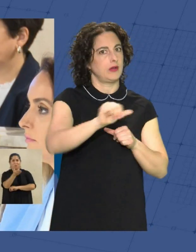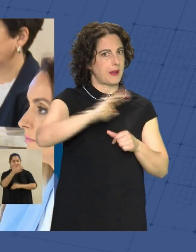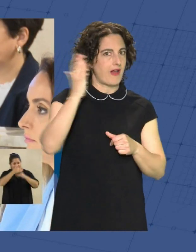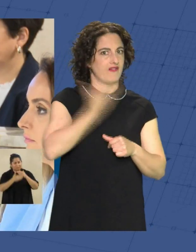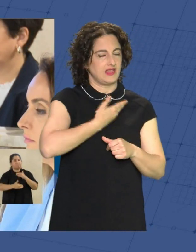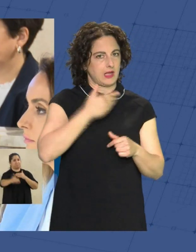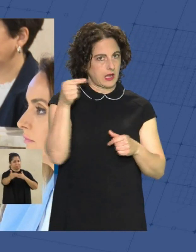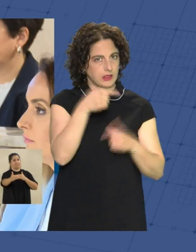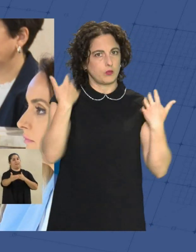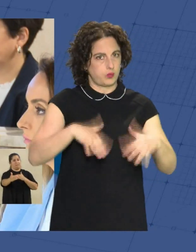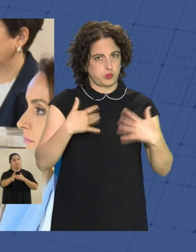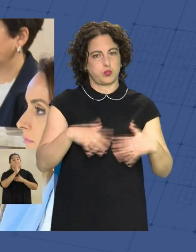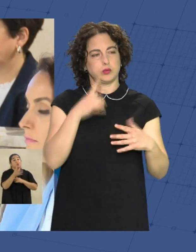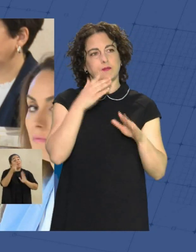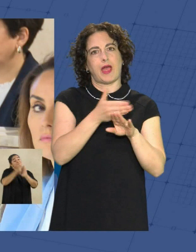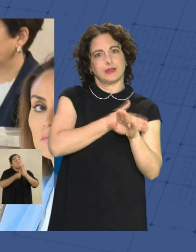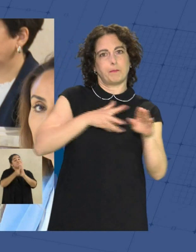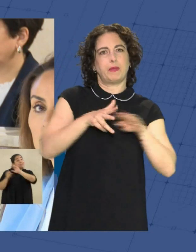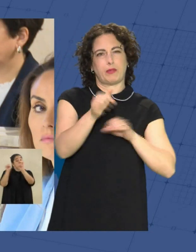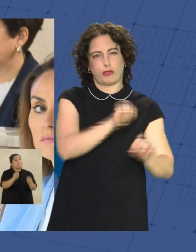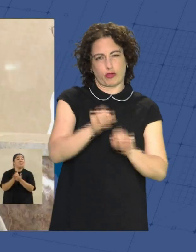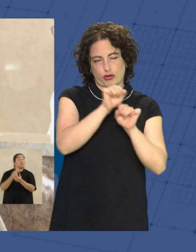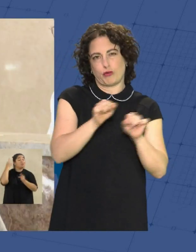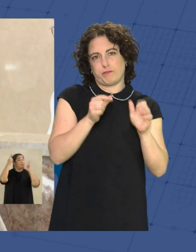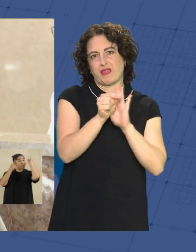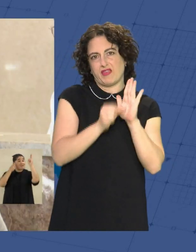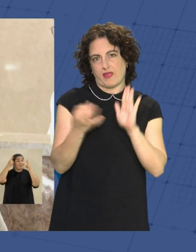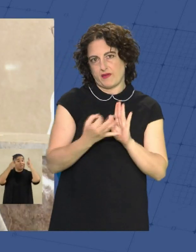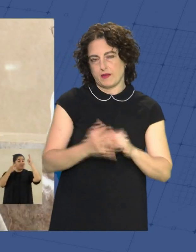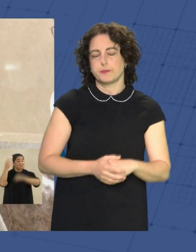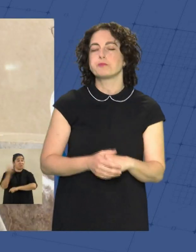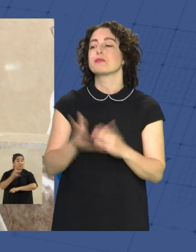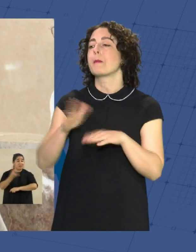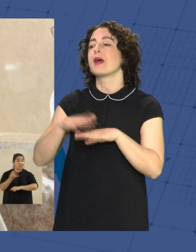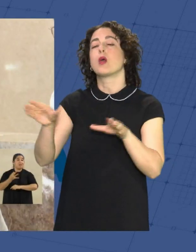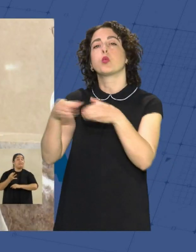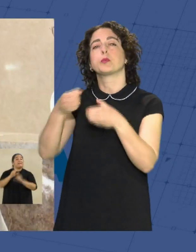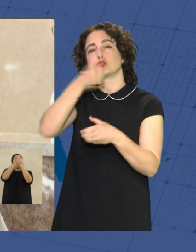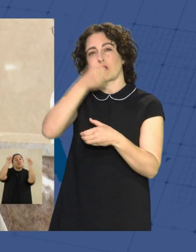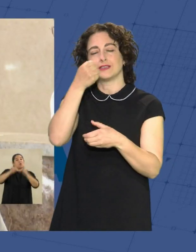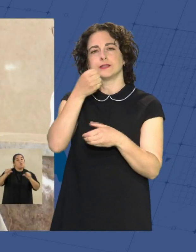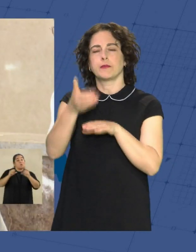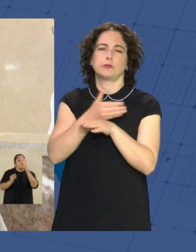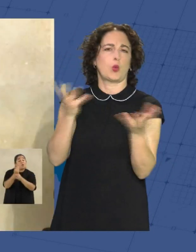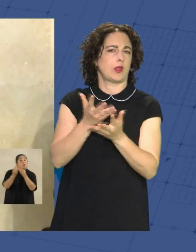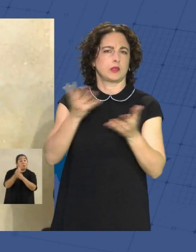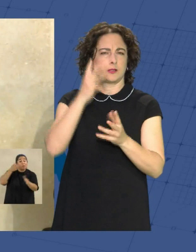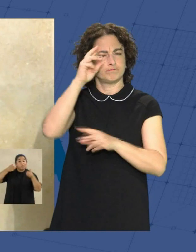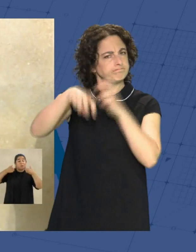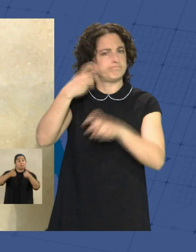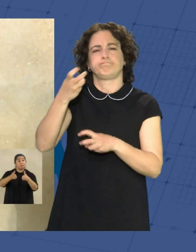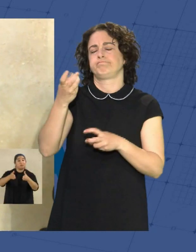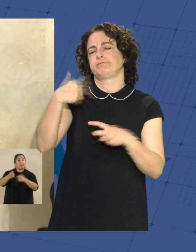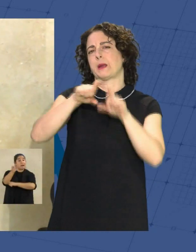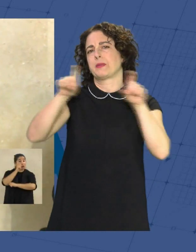medidas preventivas en este caso. Para los socialistas se hace urgente un replanteamiento de la empresa municipal